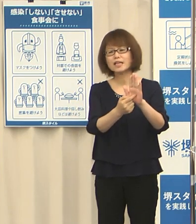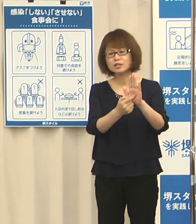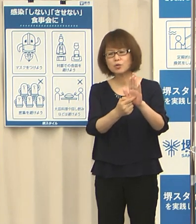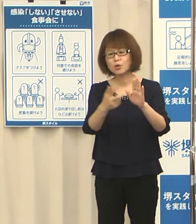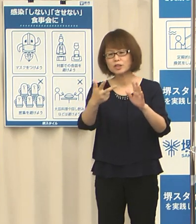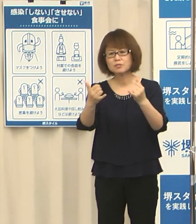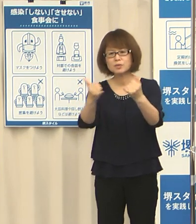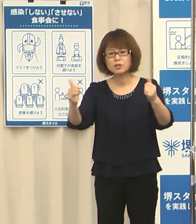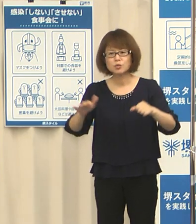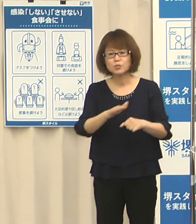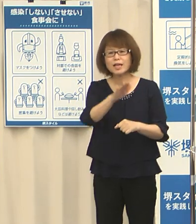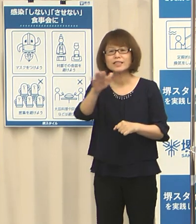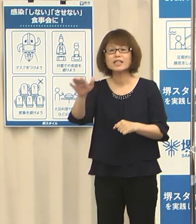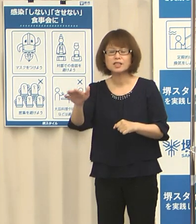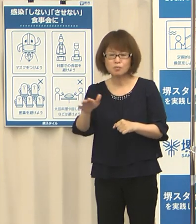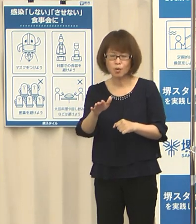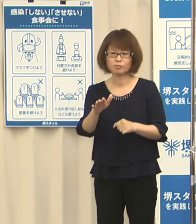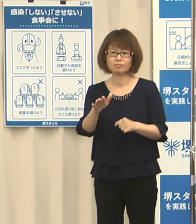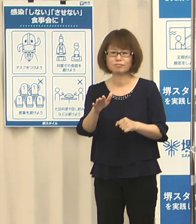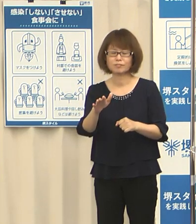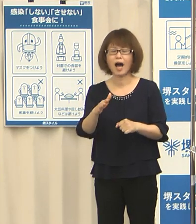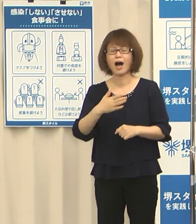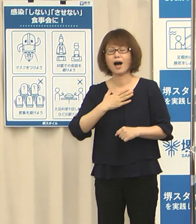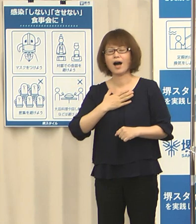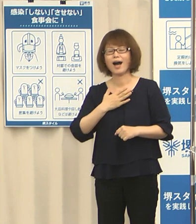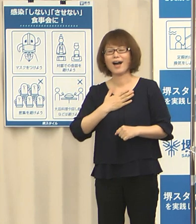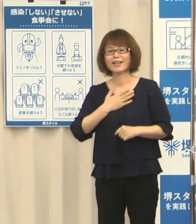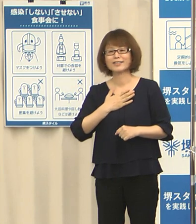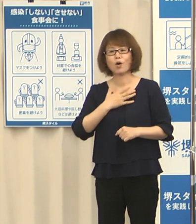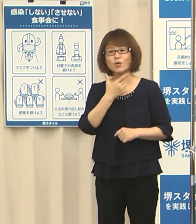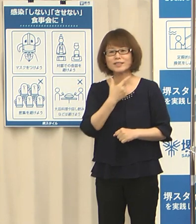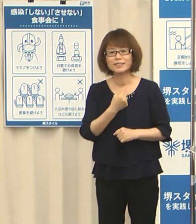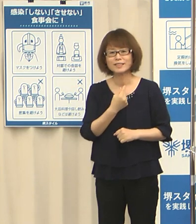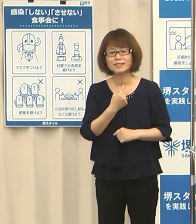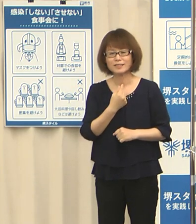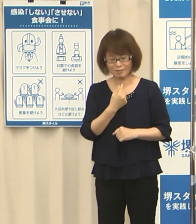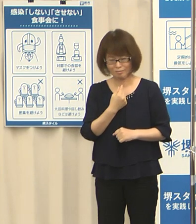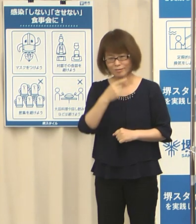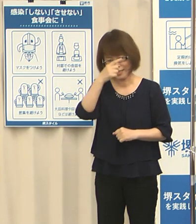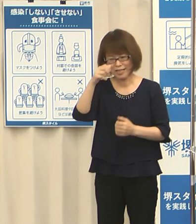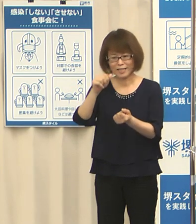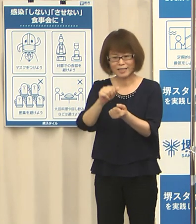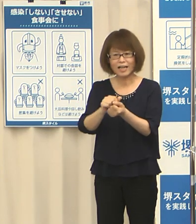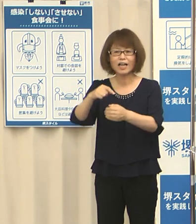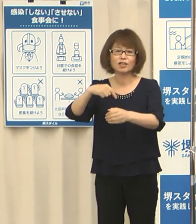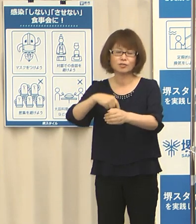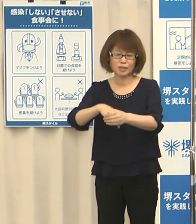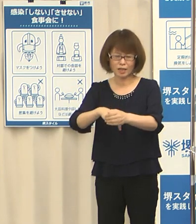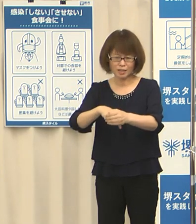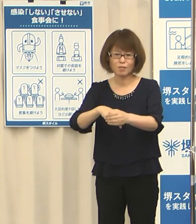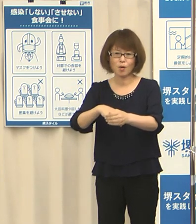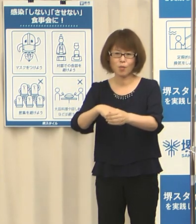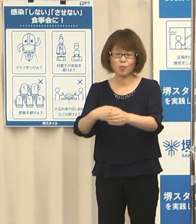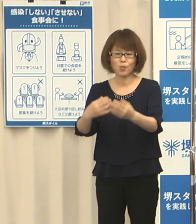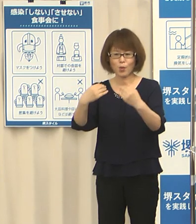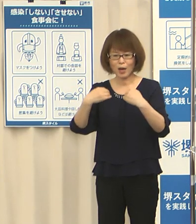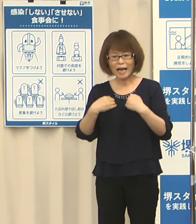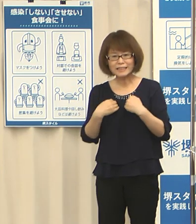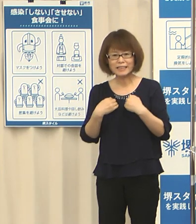にも共感をしていただいてですね、堺で感染防止のその場所によった行動